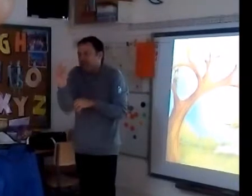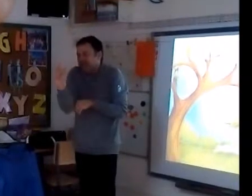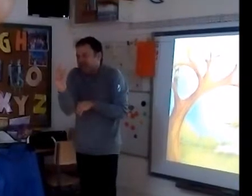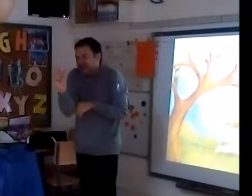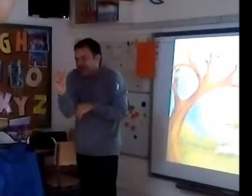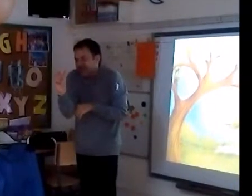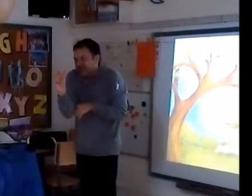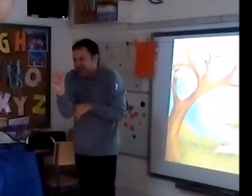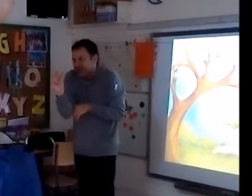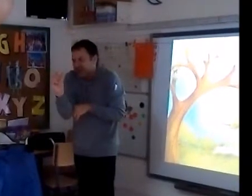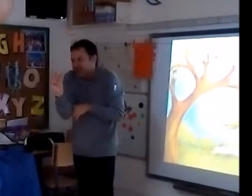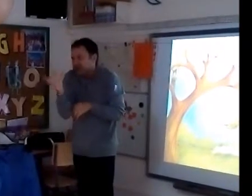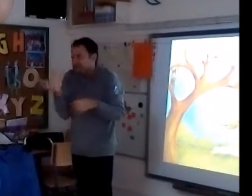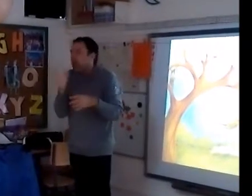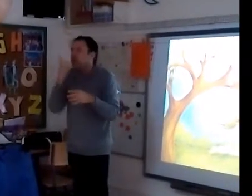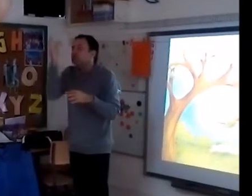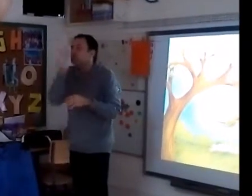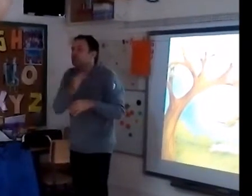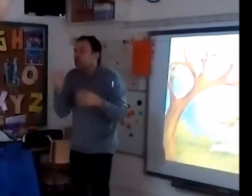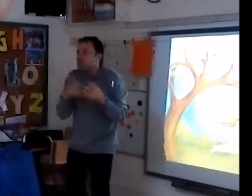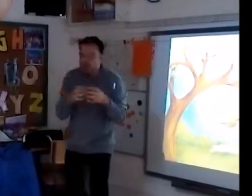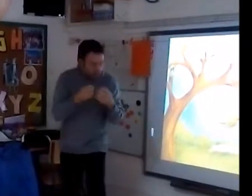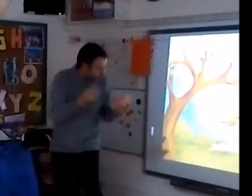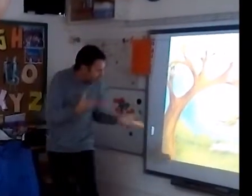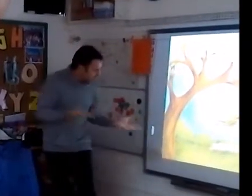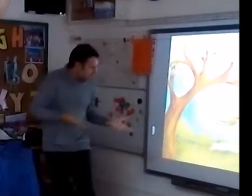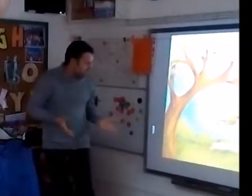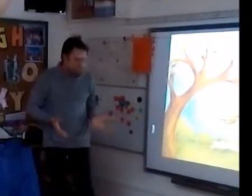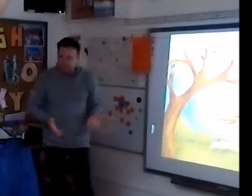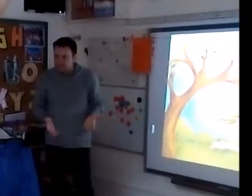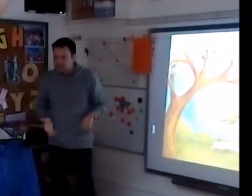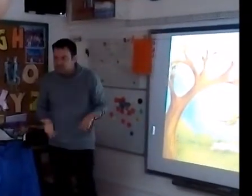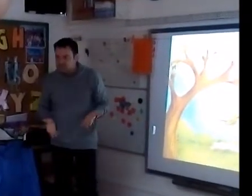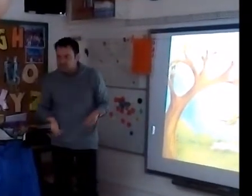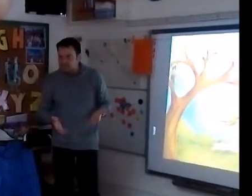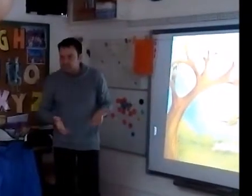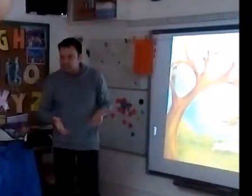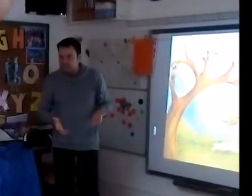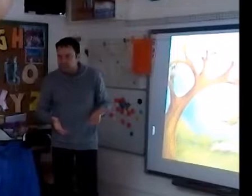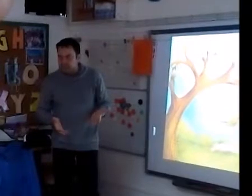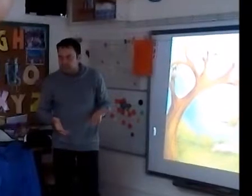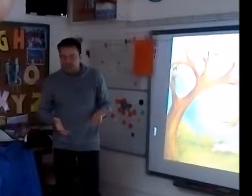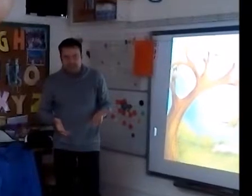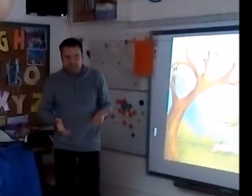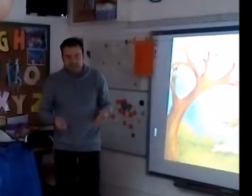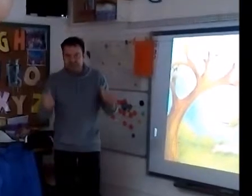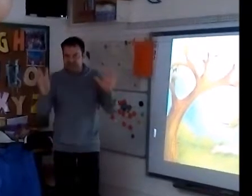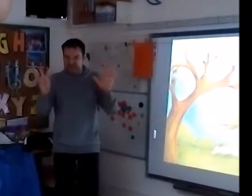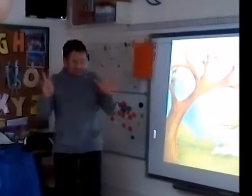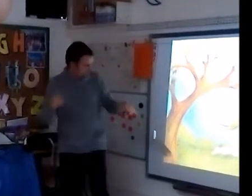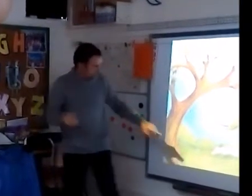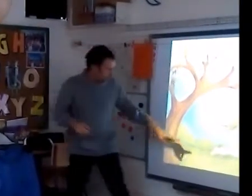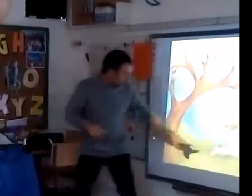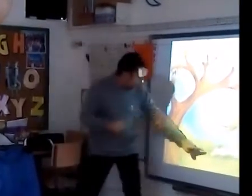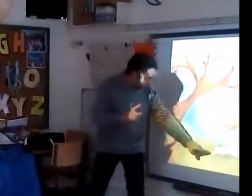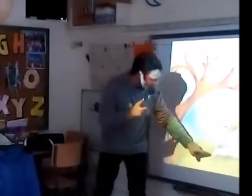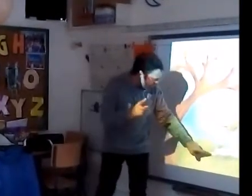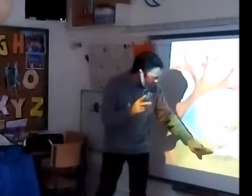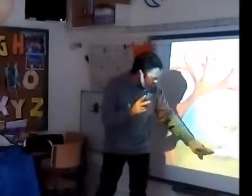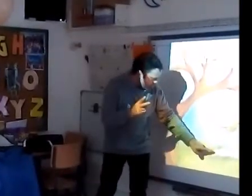era muy pequeñito. Así que, ¿cuántos huevos tenía ahora? Siete. ¿Siete? Uno,